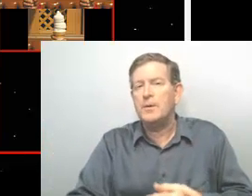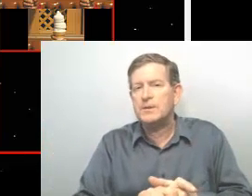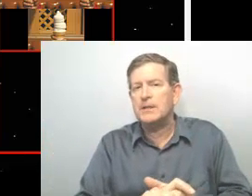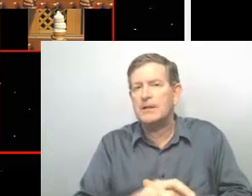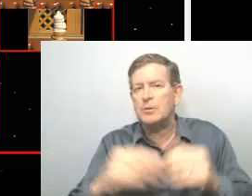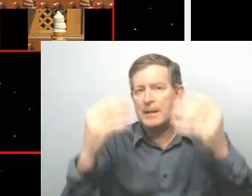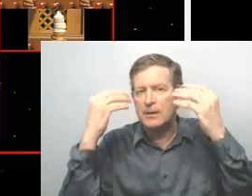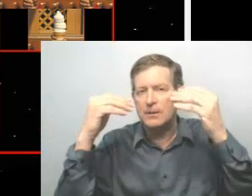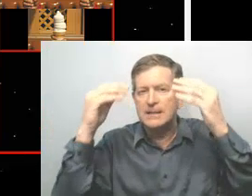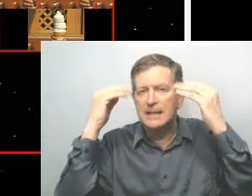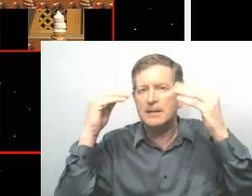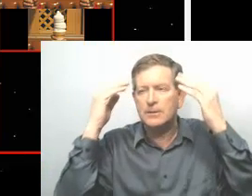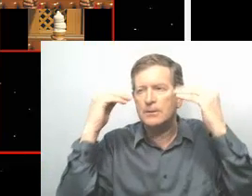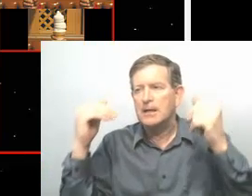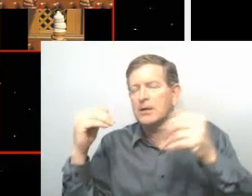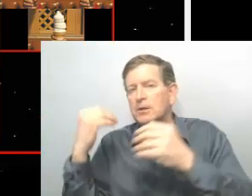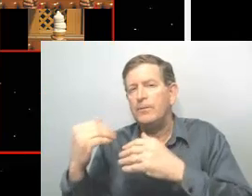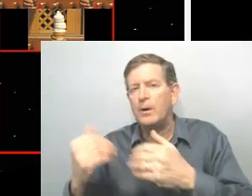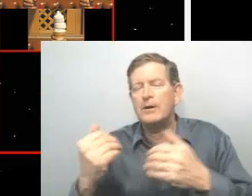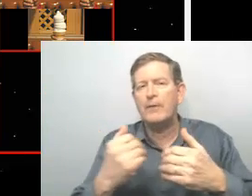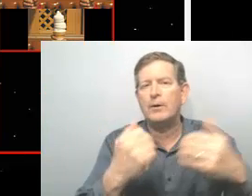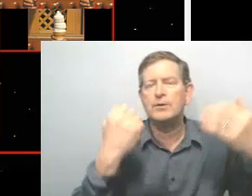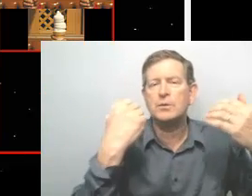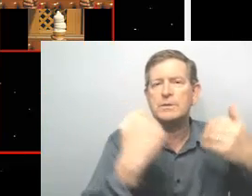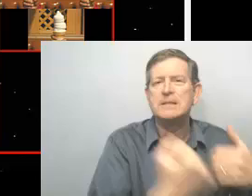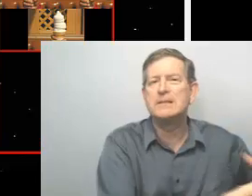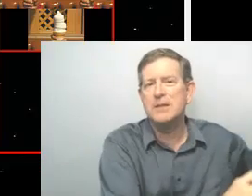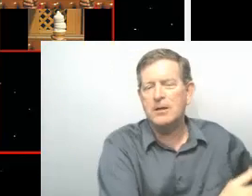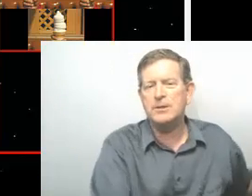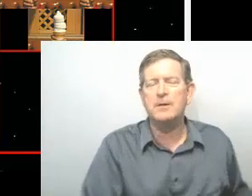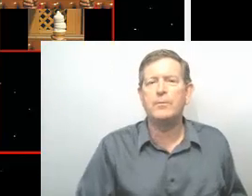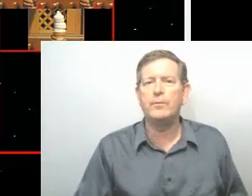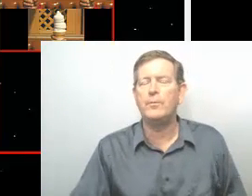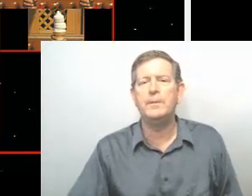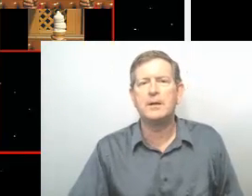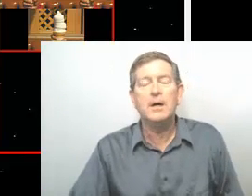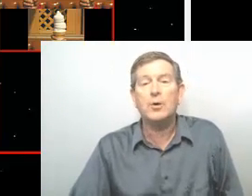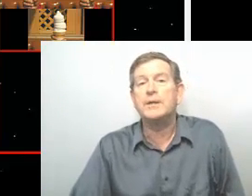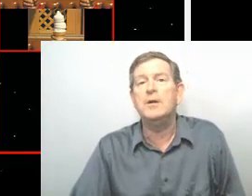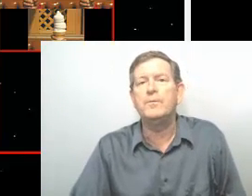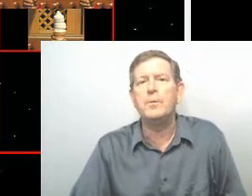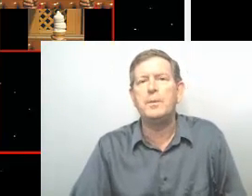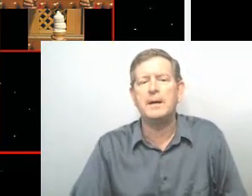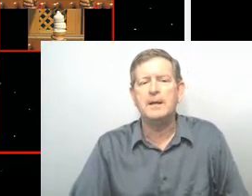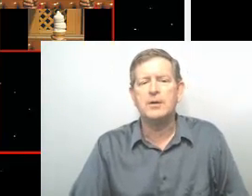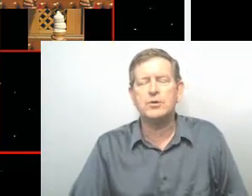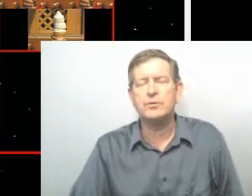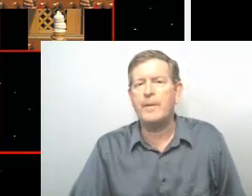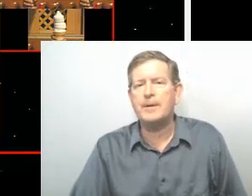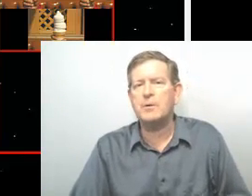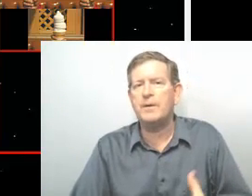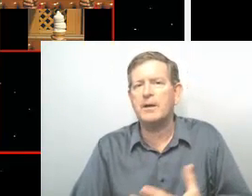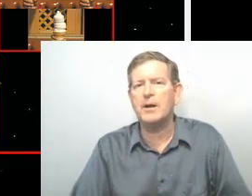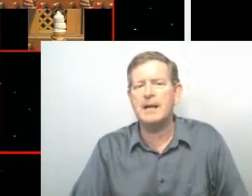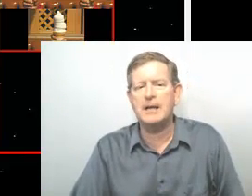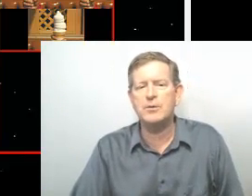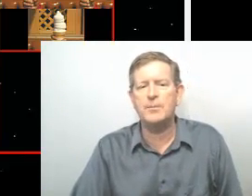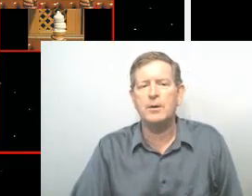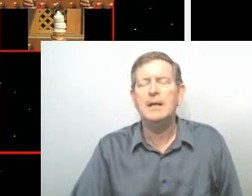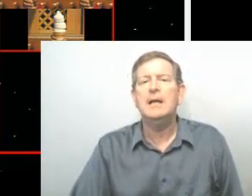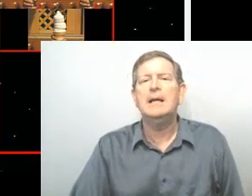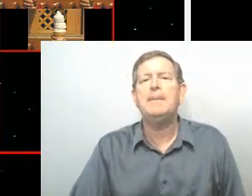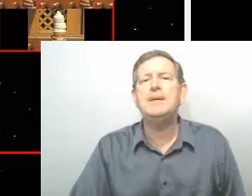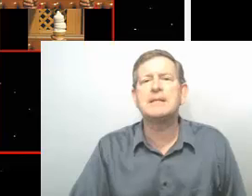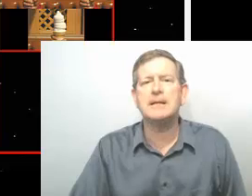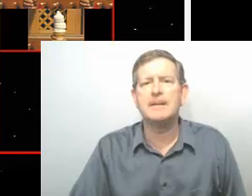vont commencer à se mettre en tête quand il faut avoir le son z, quand il ne le faut pas. Je ne vais pas en faire une règle